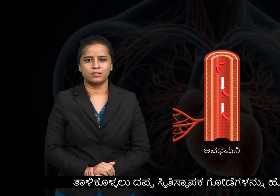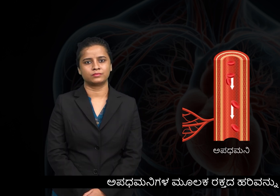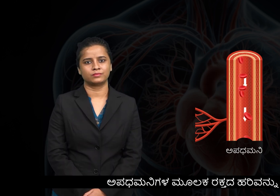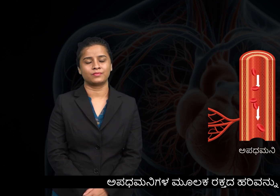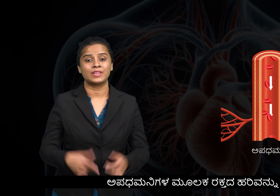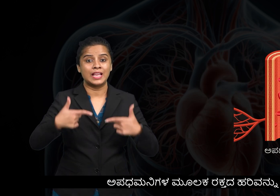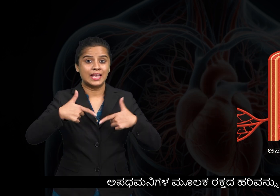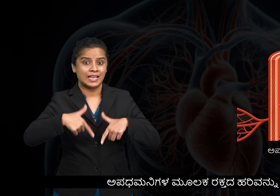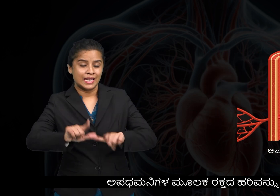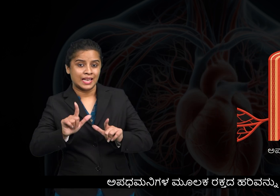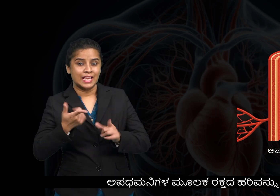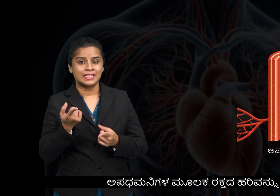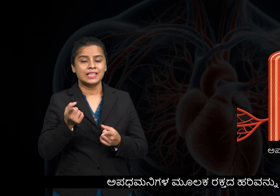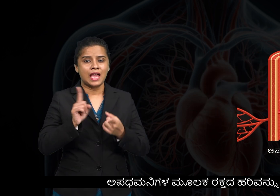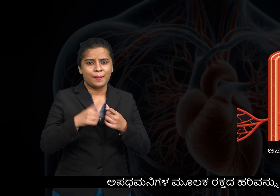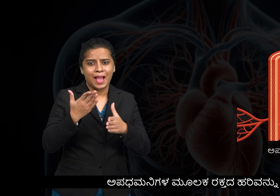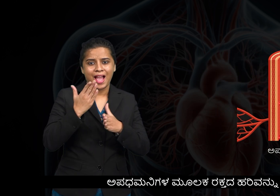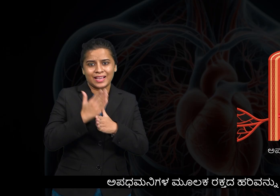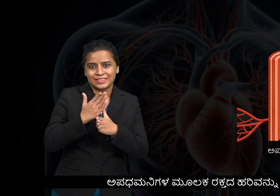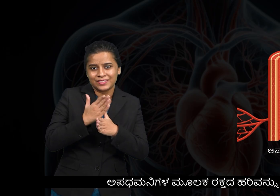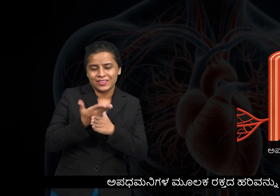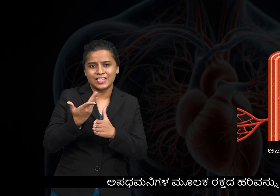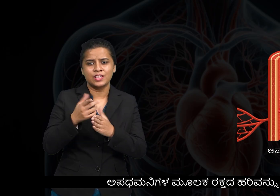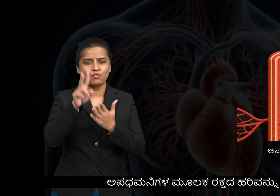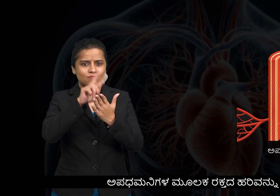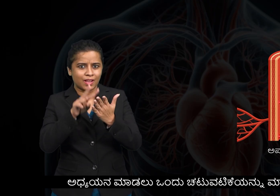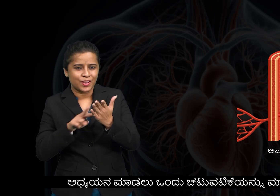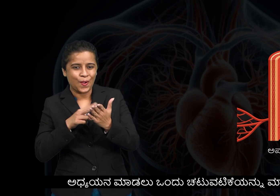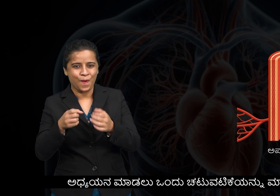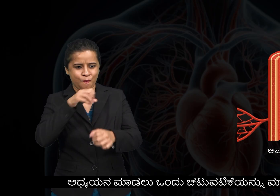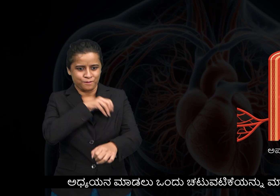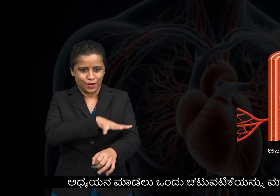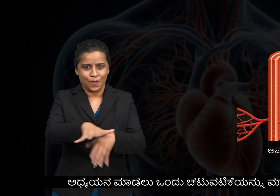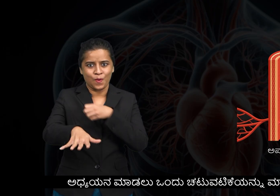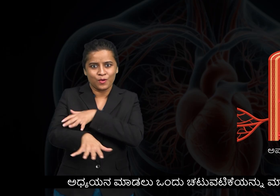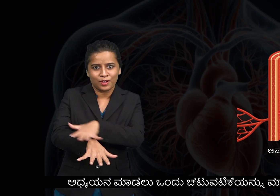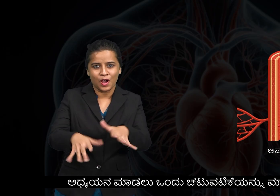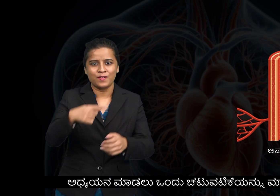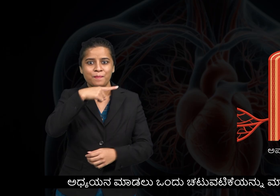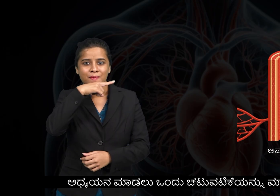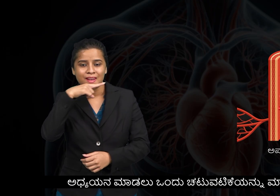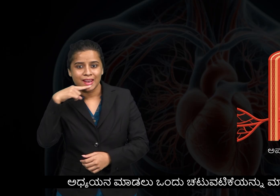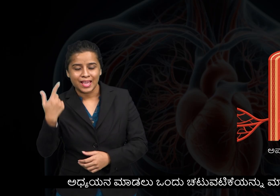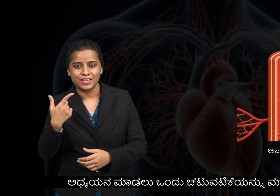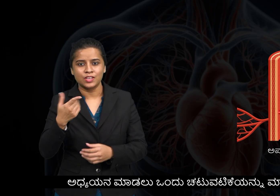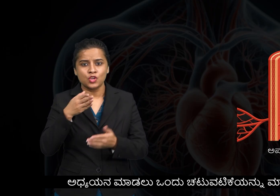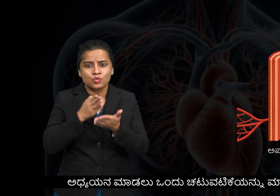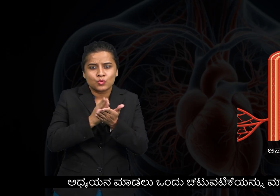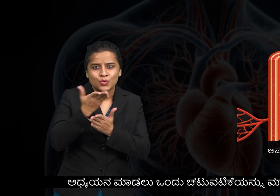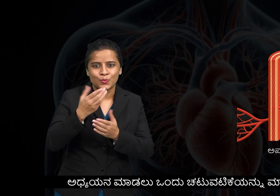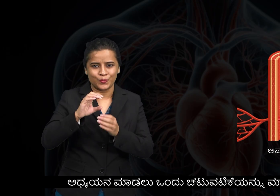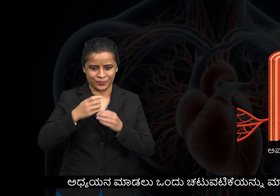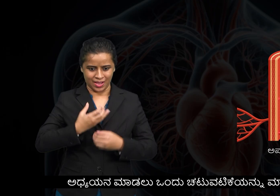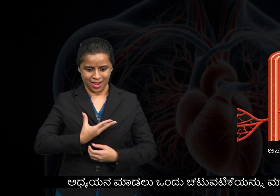ಹೊಂದಿವೆ. ಅಪಧಮನಿಗಳ ಮೂಲಕ ರಕ್ತದ ಹರಿವನ್ನು ಅಧ್ಯಯನ ಮಾಡಲು ಒಂದು ಚಟುವಟಿಕೆಯನ್ನು ಮಾಡೋಣ.